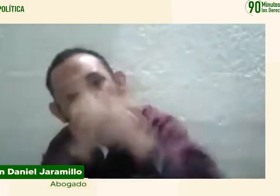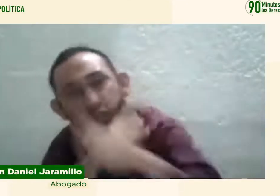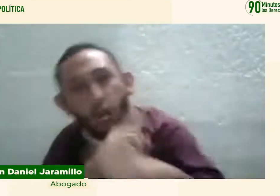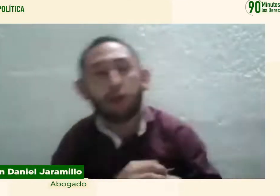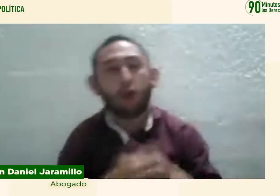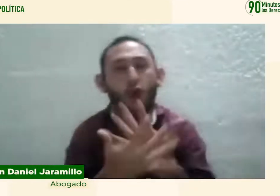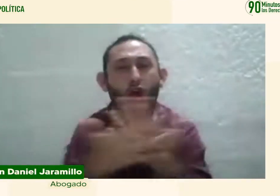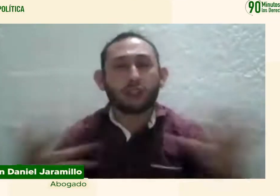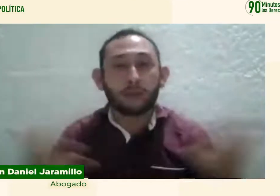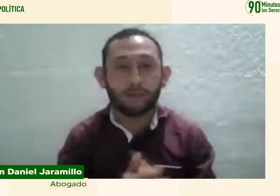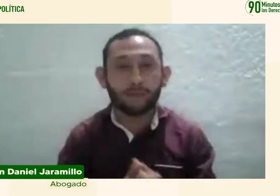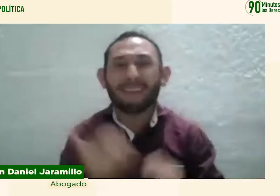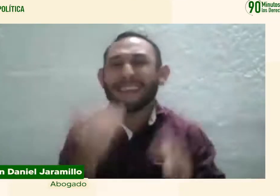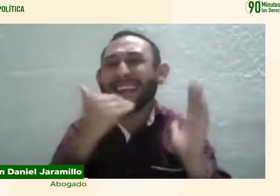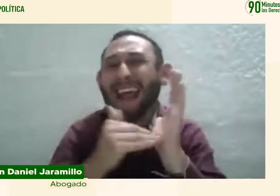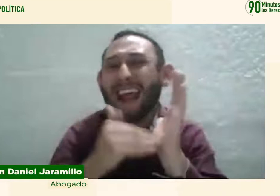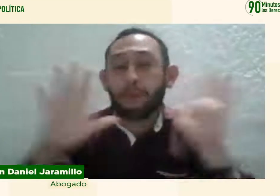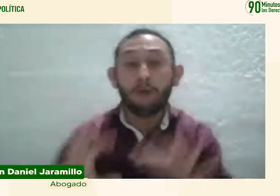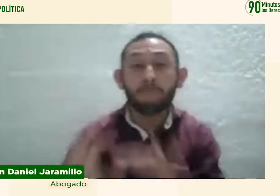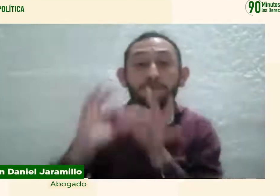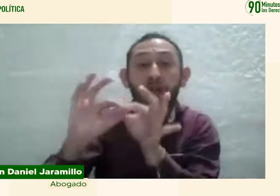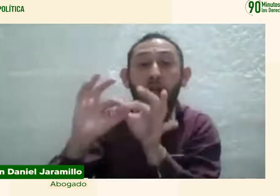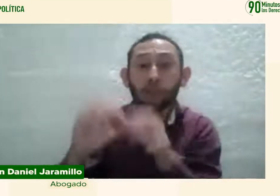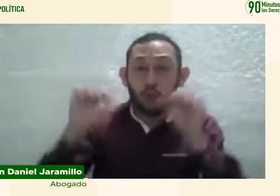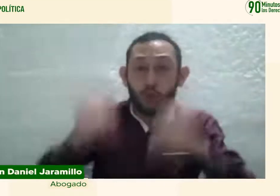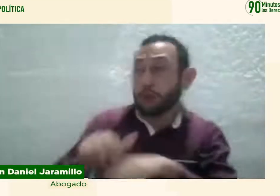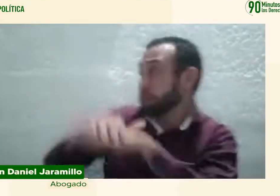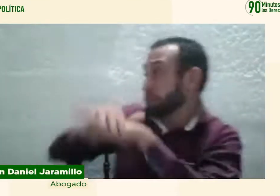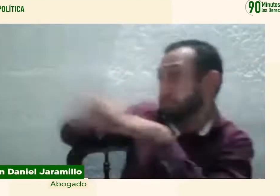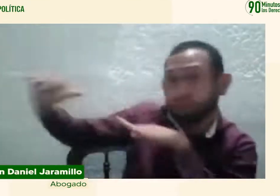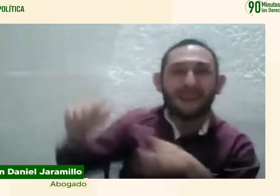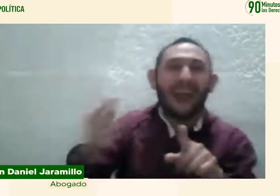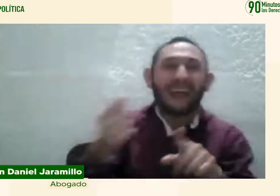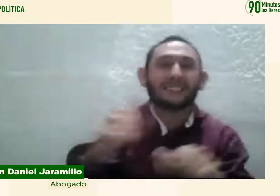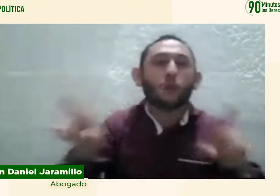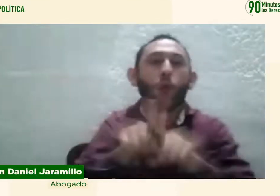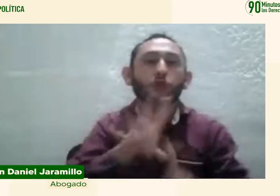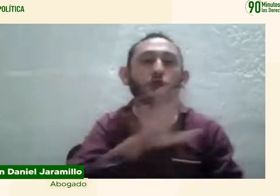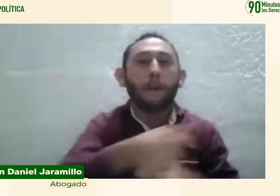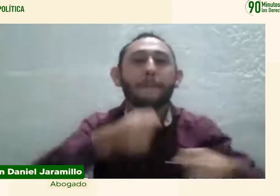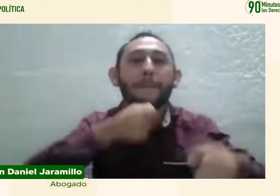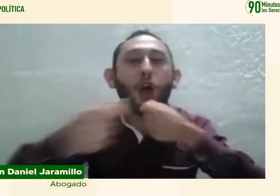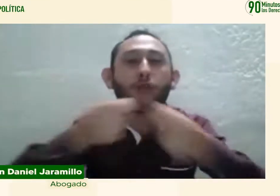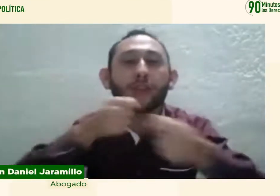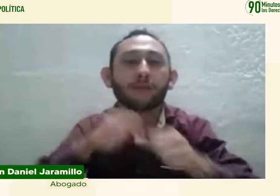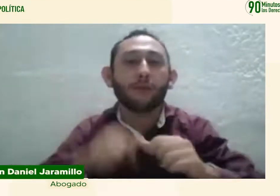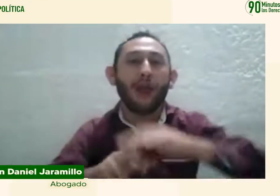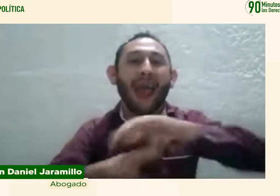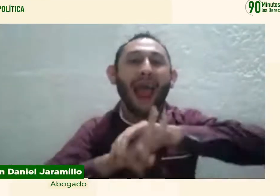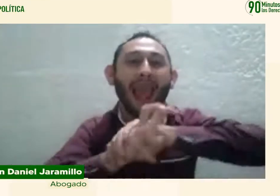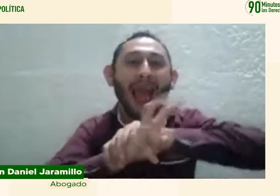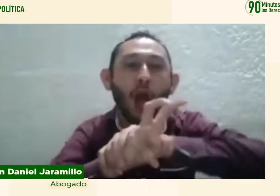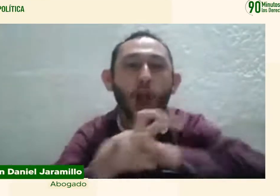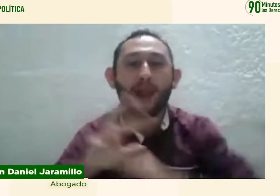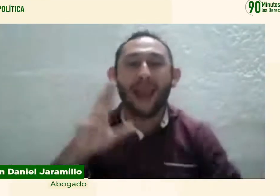sino la idea es que nos brinden a nosotros la oportunidad de conocer cada cada político y saber qué podemos hacer por ejemplo